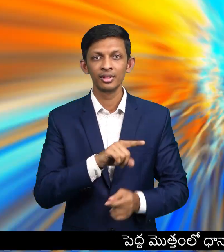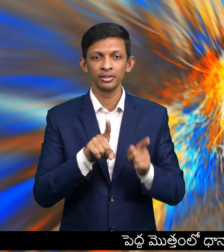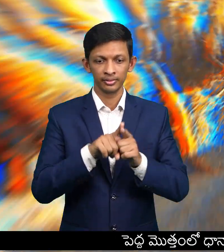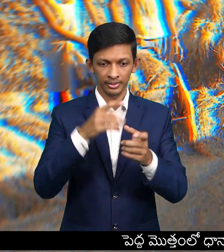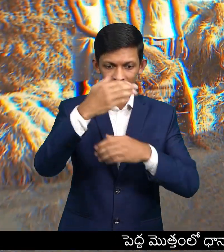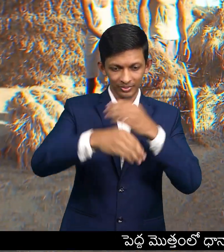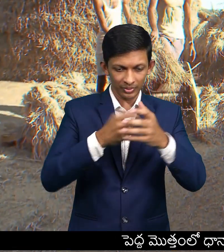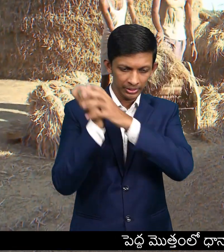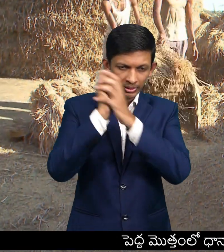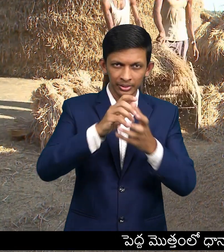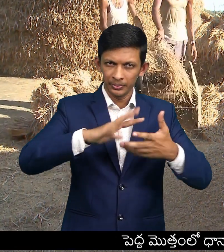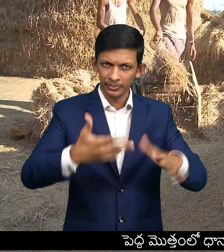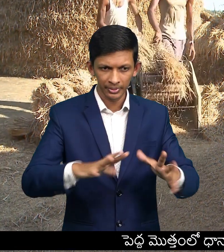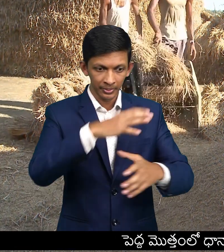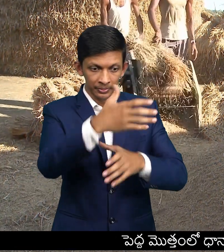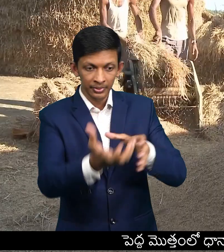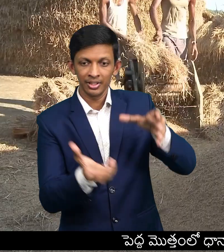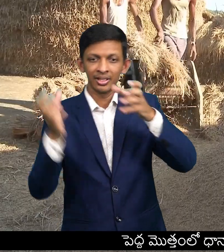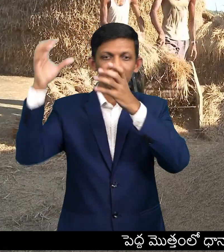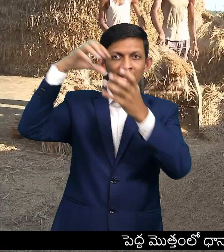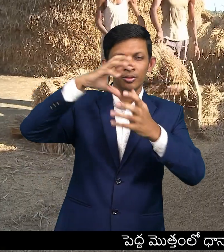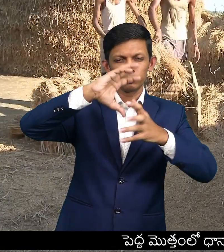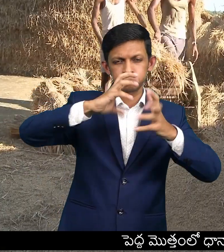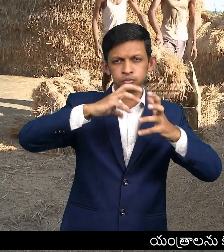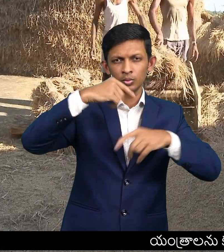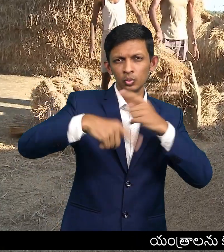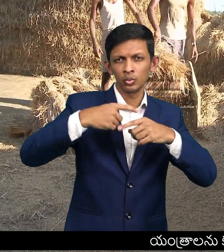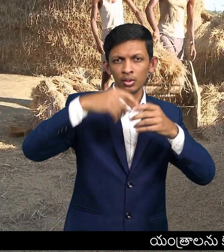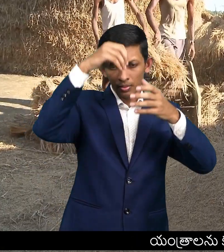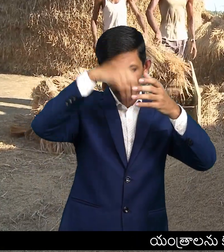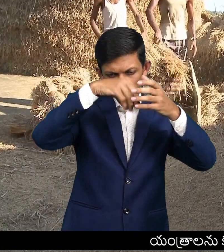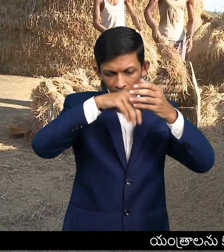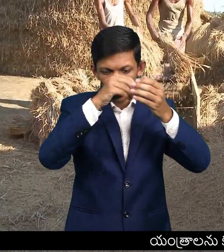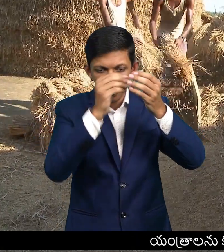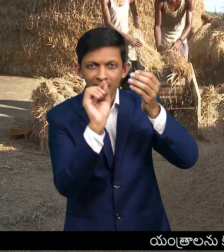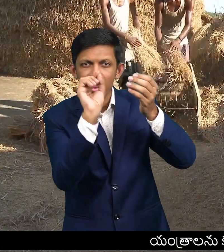పెద్ద మొత్తంలో ధాన్యాన్ని నూర్పిడి చేయడానికి యంత్రాలను కూడా ఉపయోగిస్తారు.